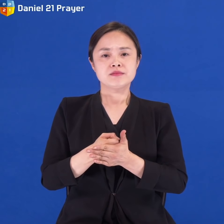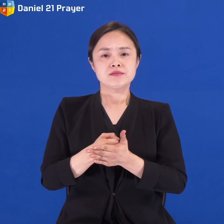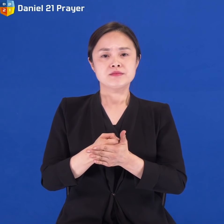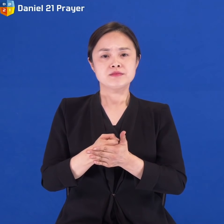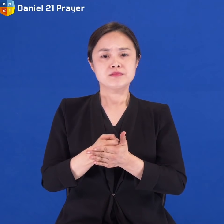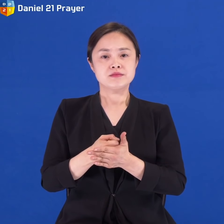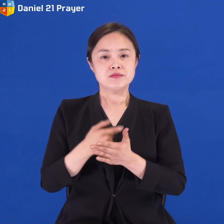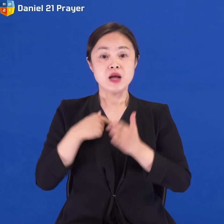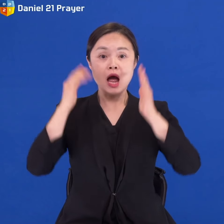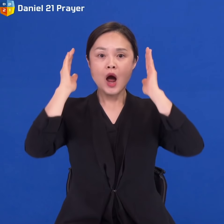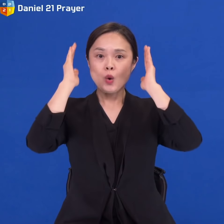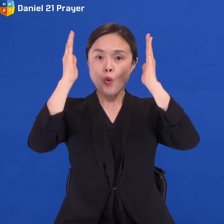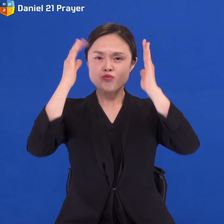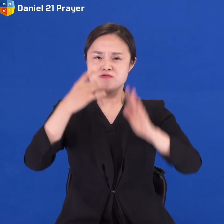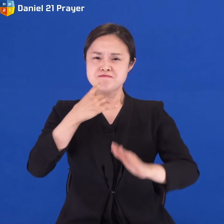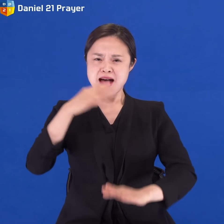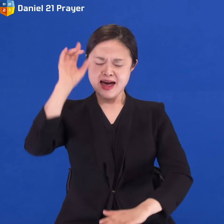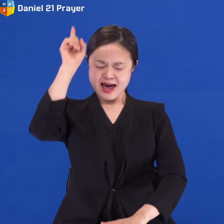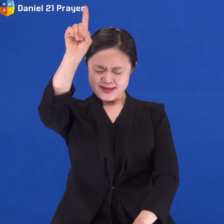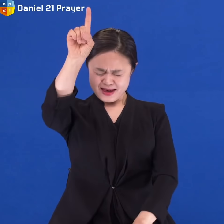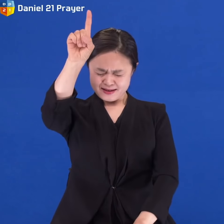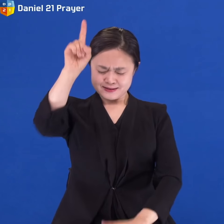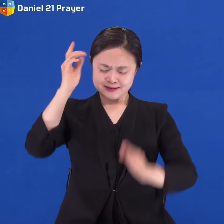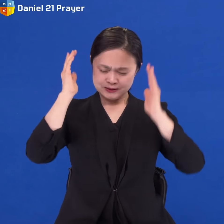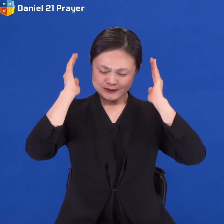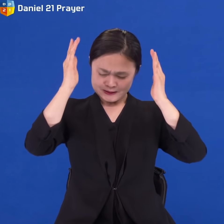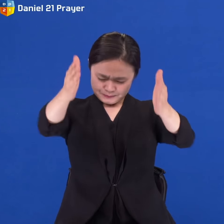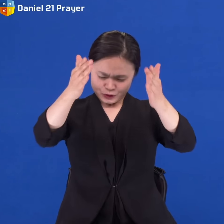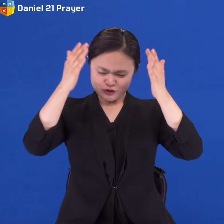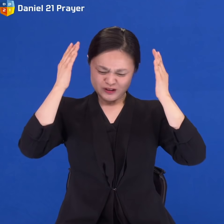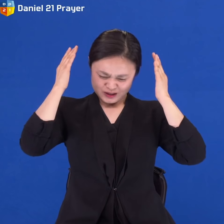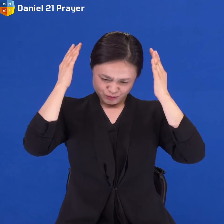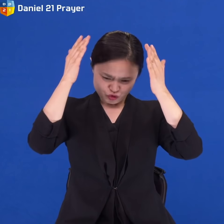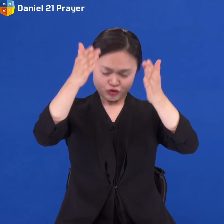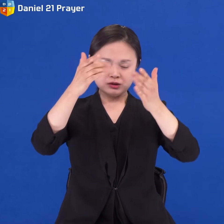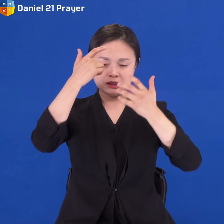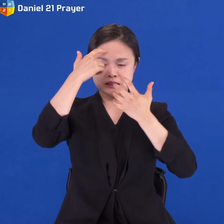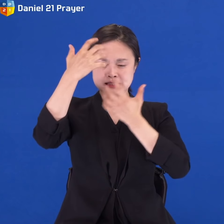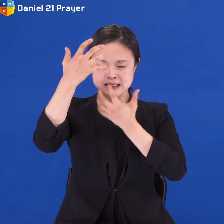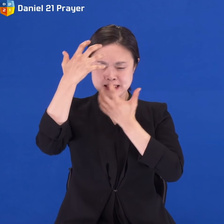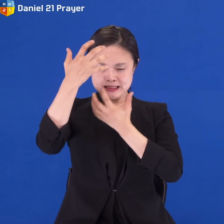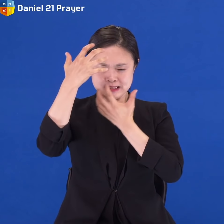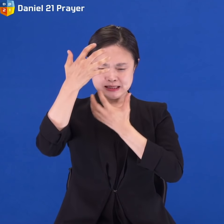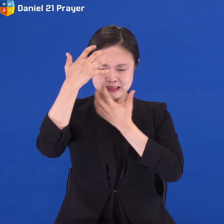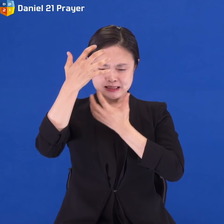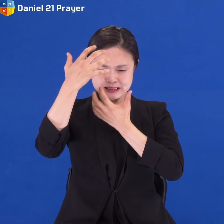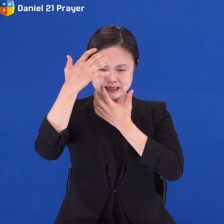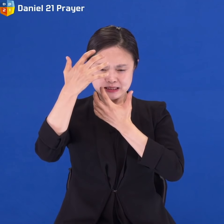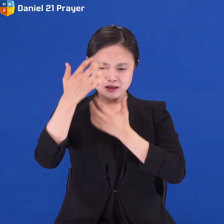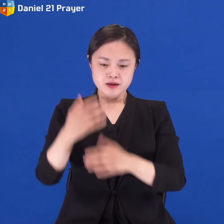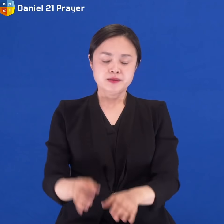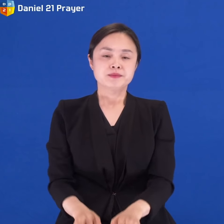공부 중독이라는 현장 속으로 들어갔습니다.